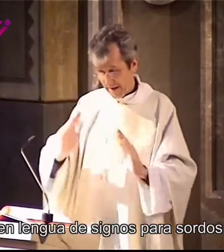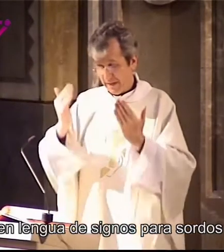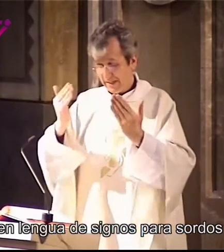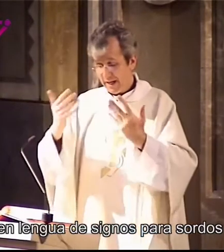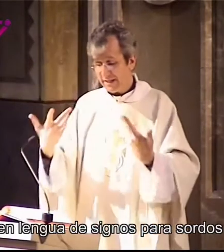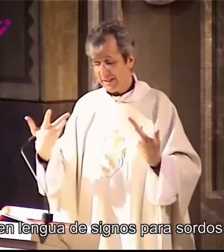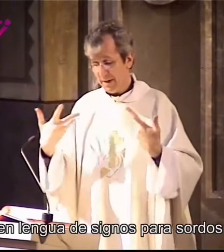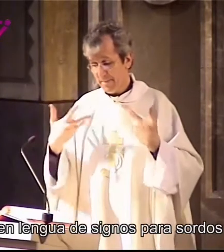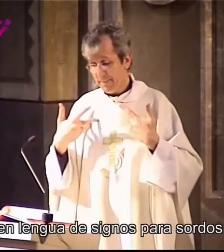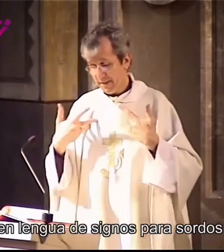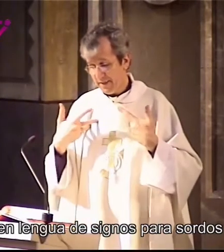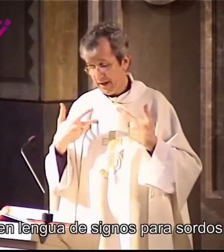Mesías padecerá,